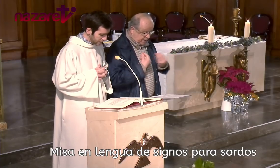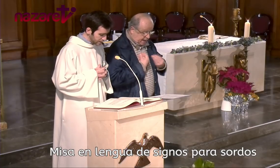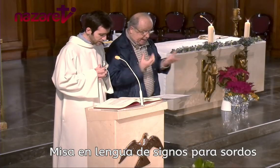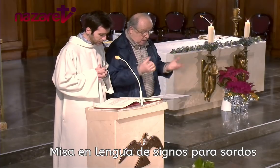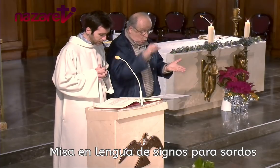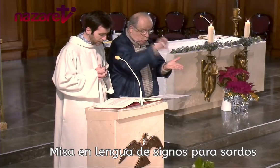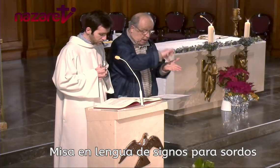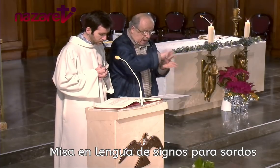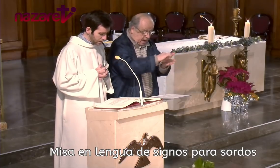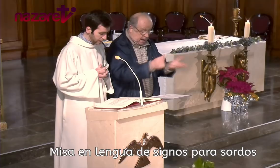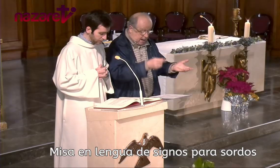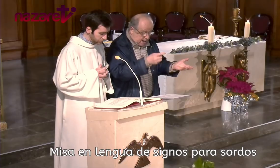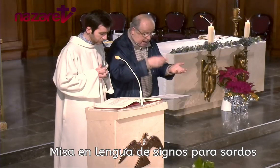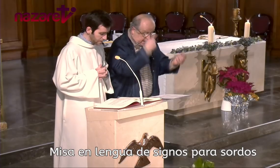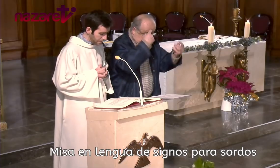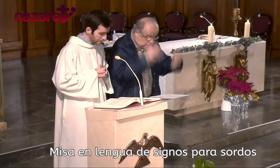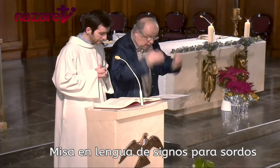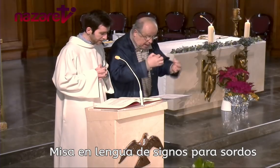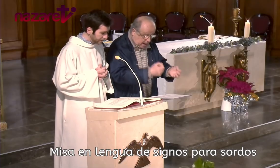Así que no la ejecutó.